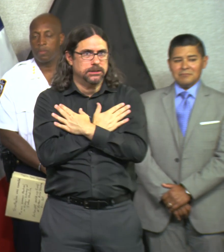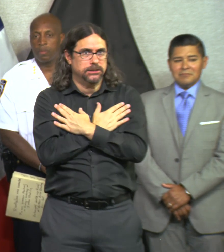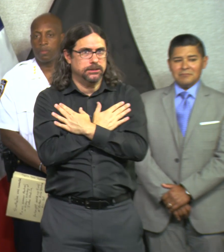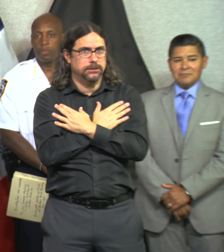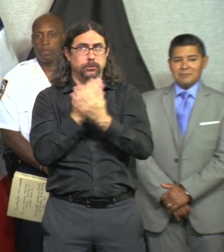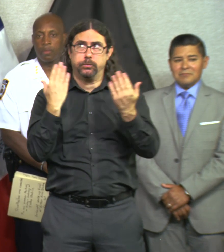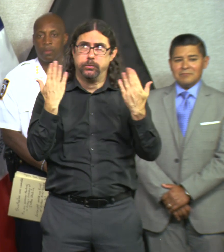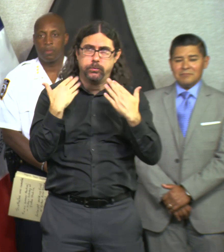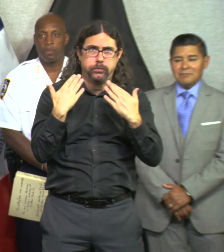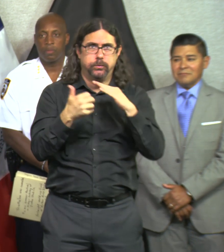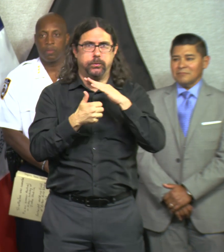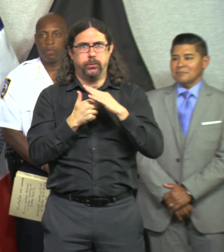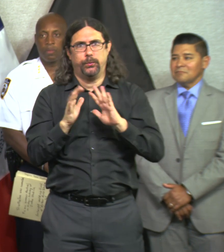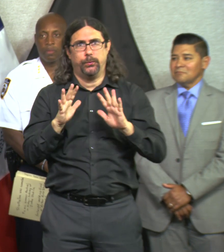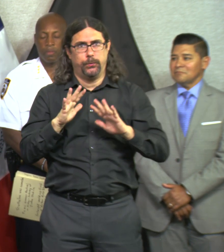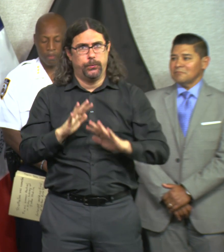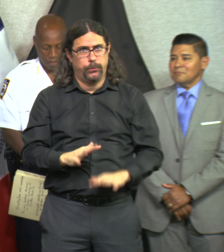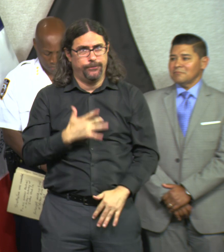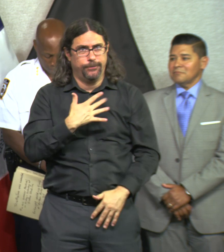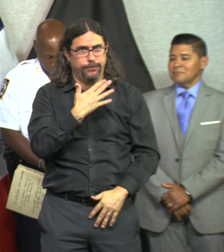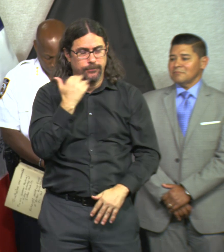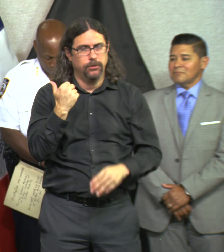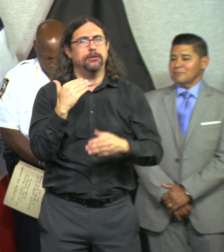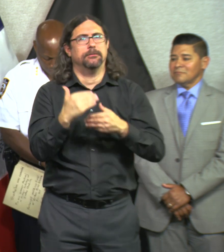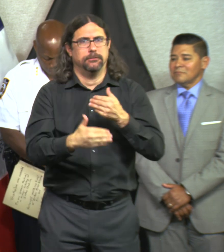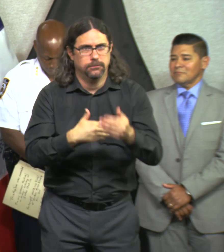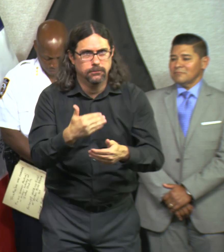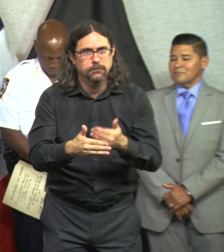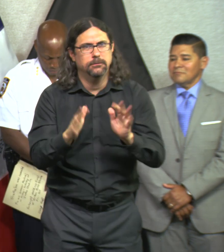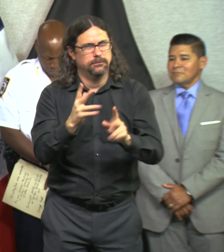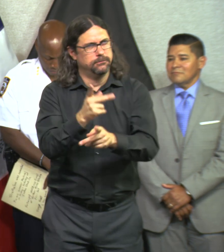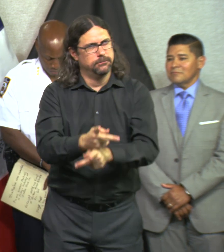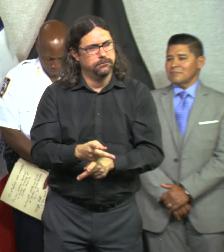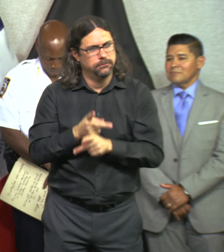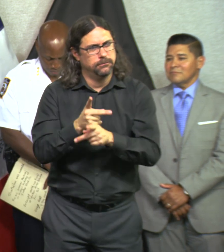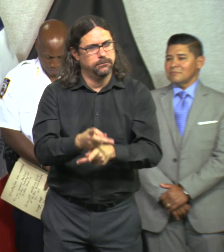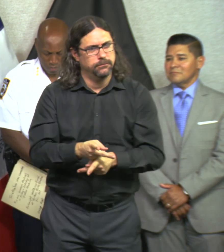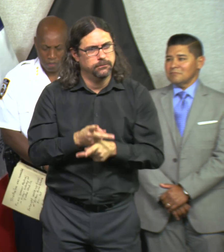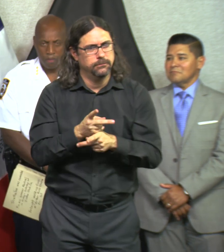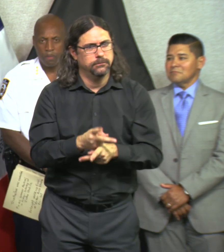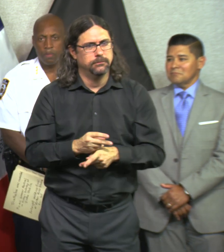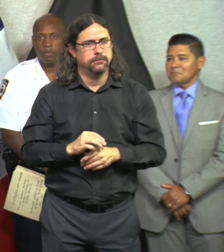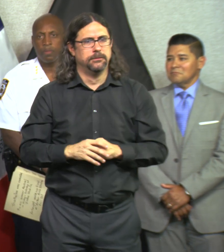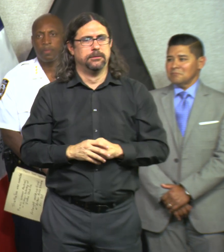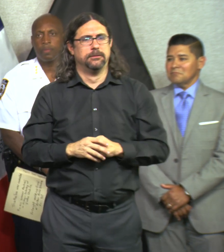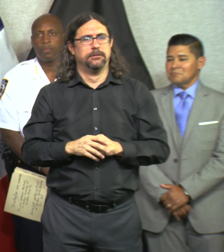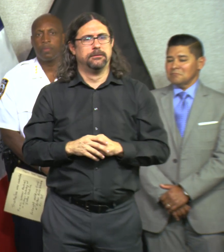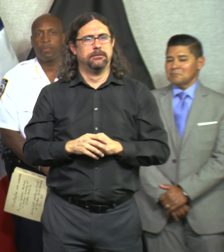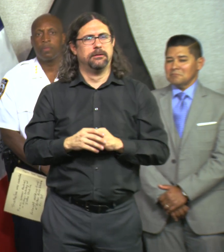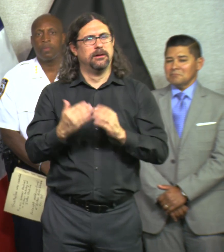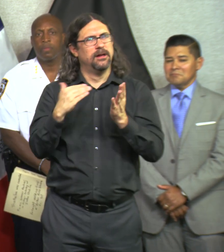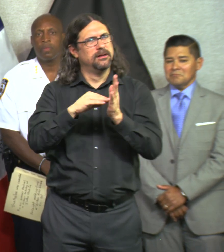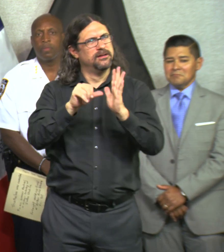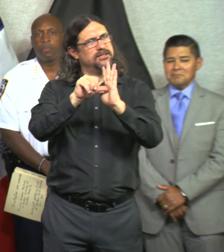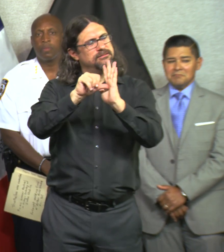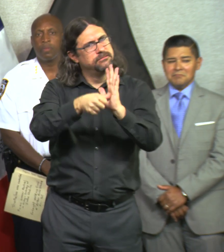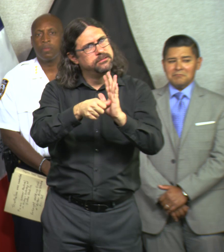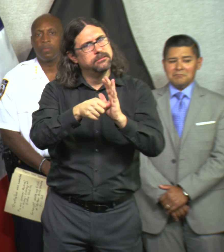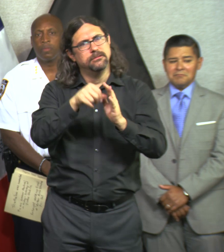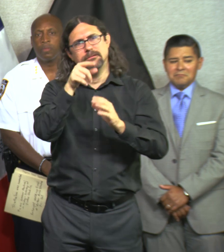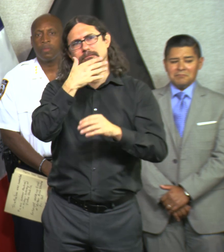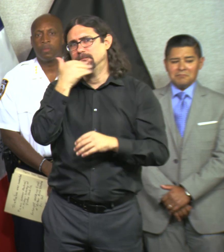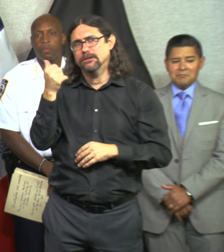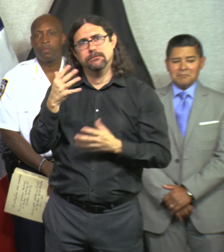ola de calor es muy importante que los neoyorquinos tomen precauciones para no sufrir las consecuencias del calor. Lo